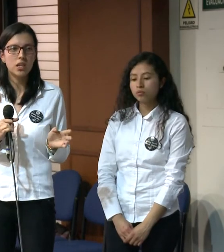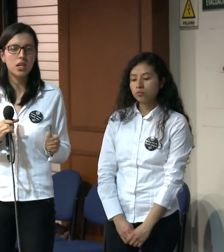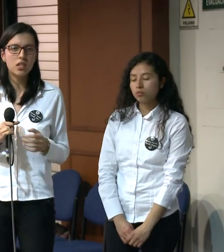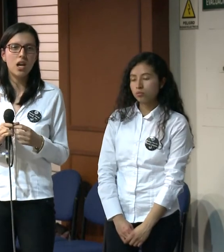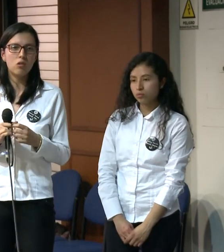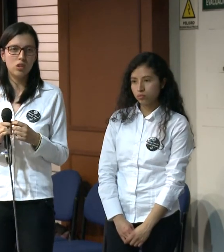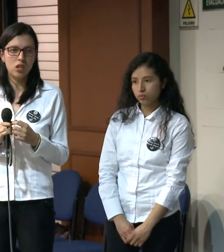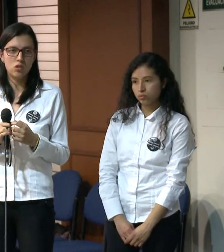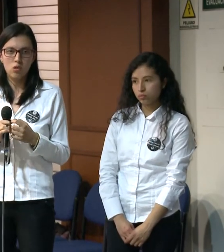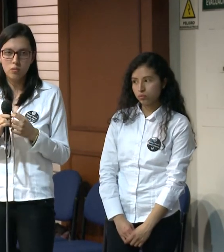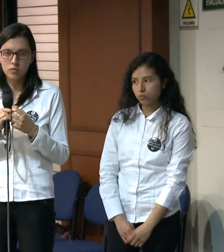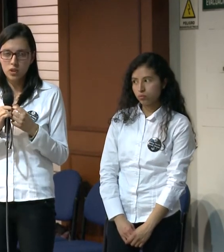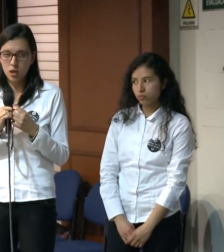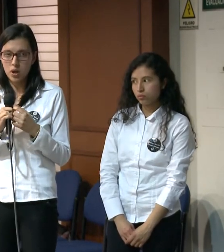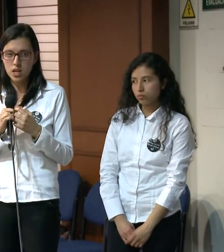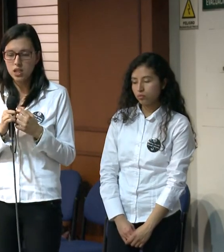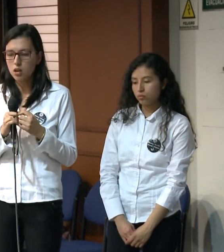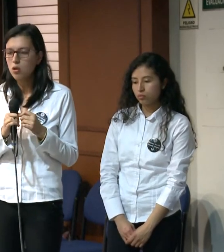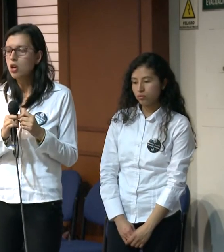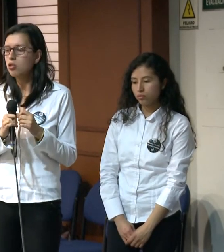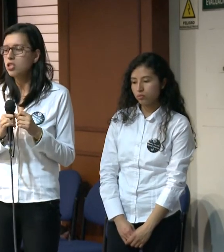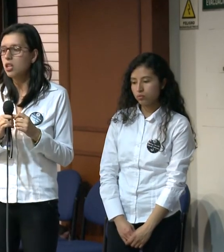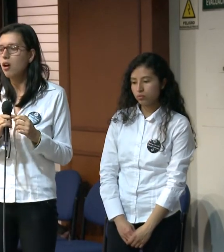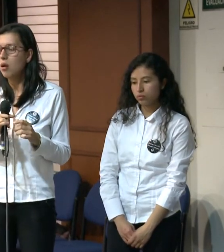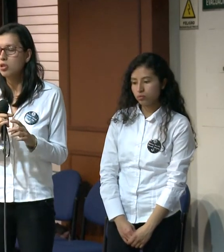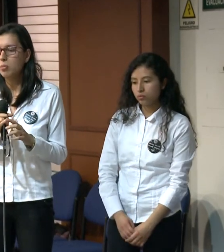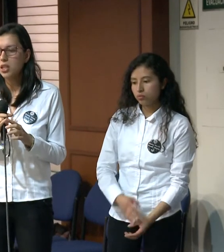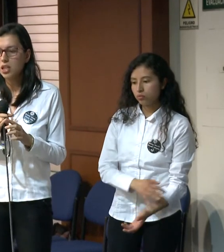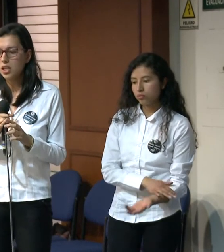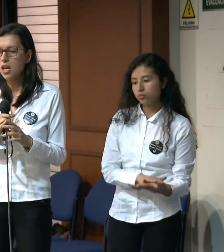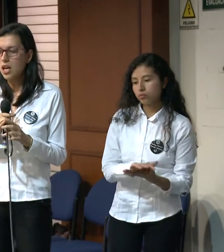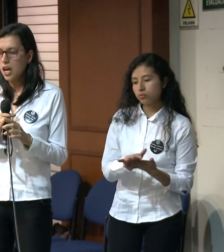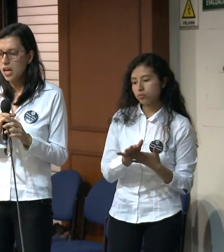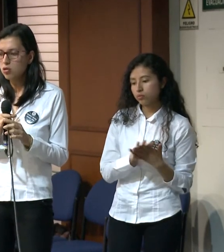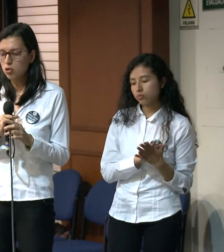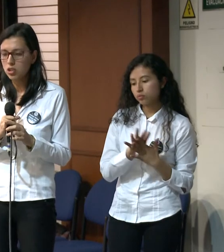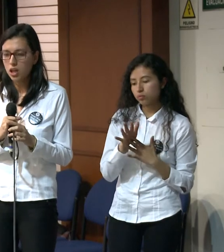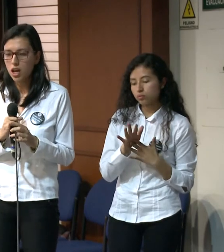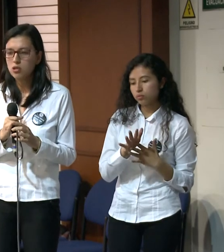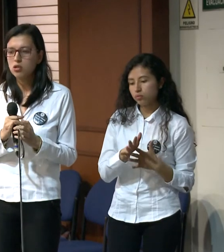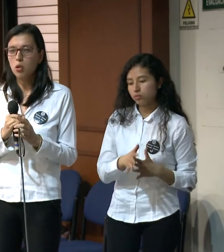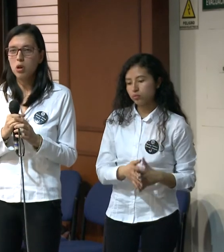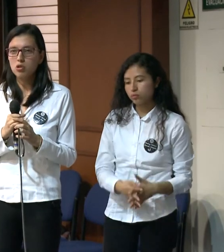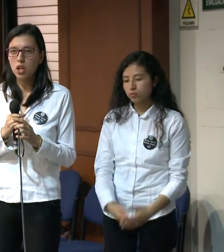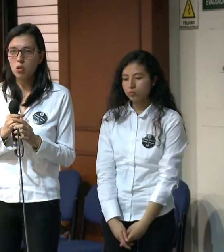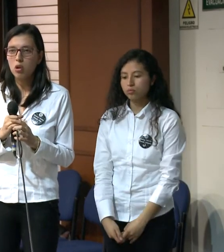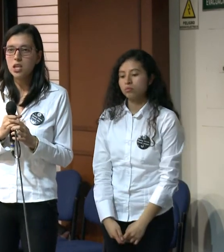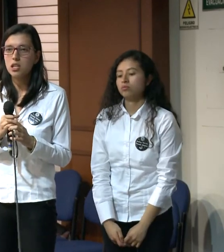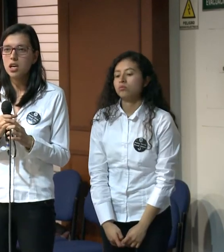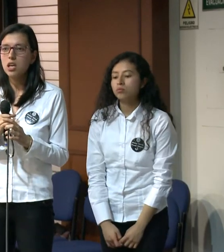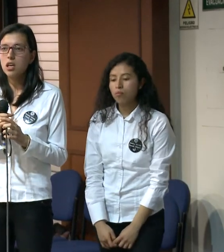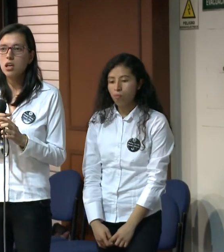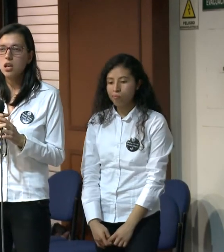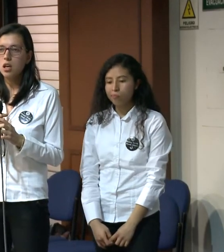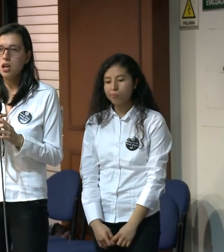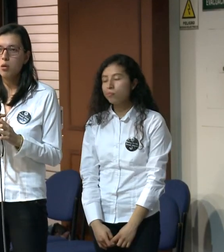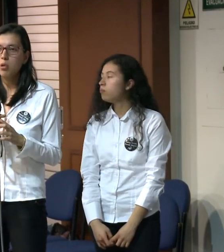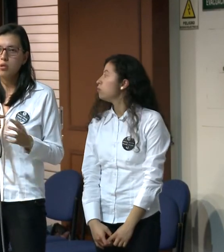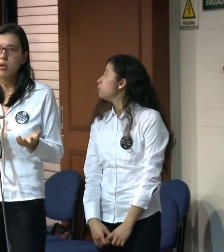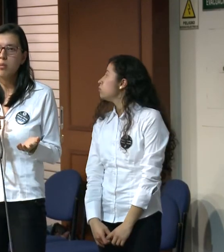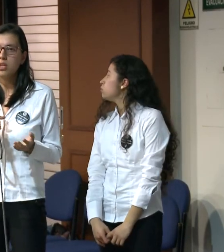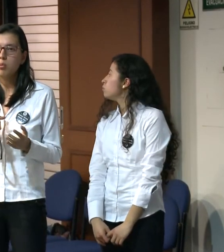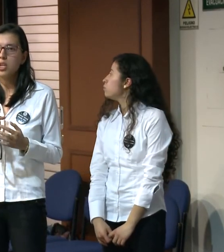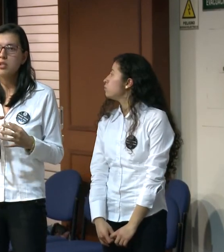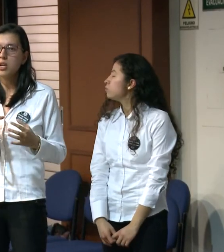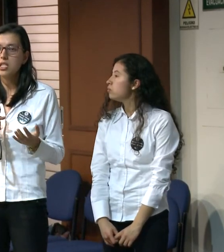las temáticas al contexto del planetario. Entonces trabajamos a partir de estudios de casos, de juegos de roles y